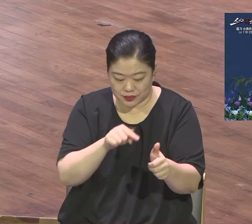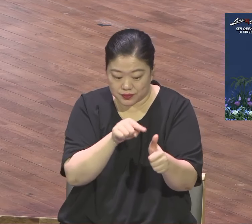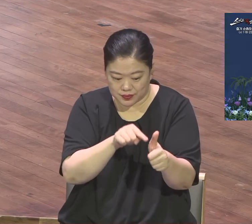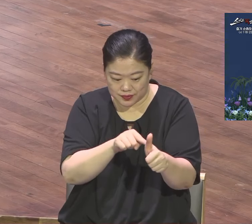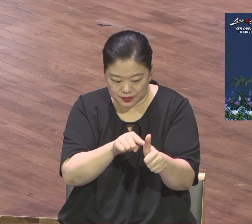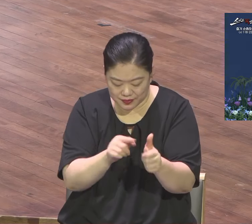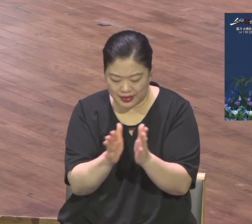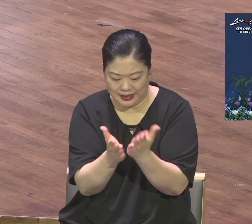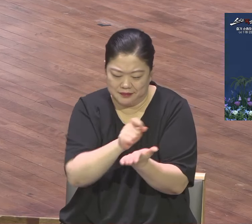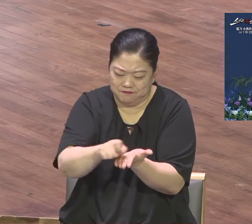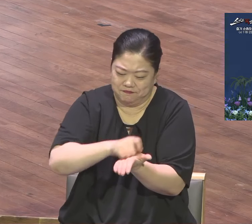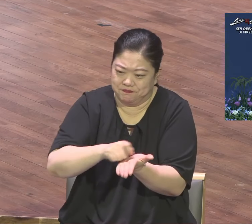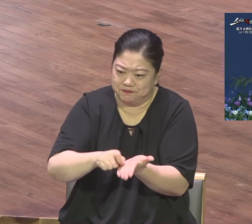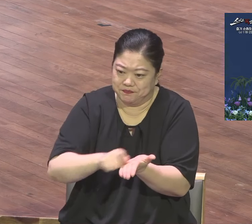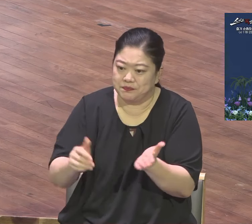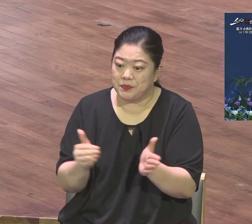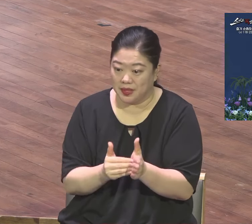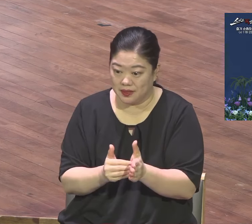이사야는